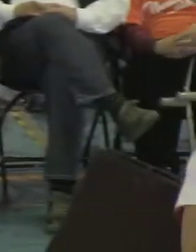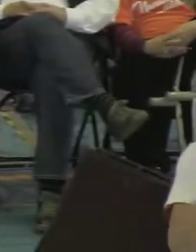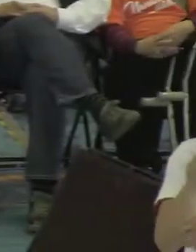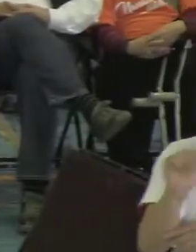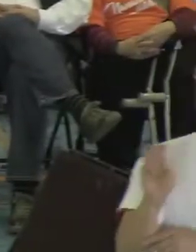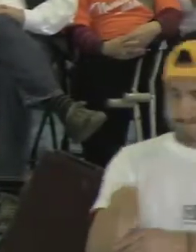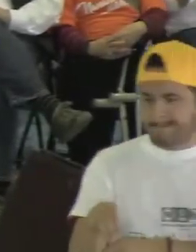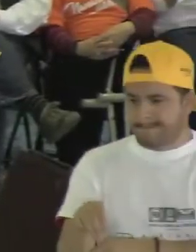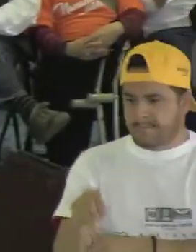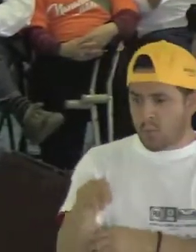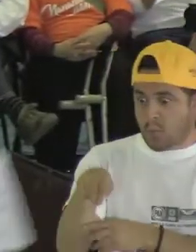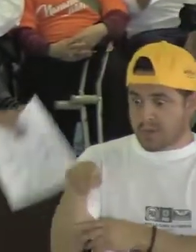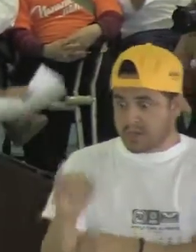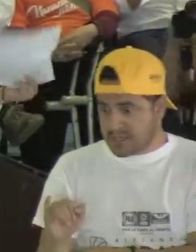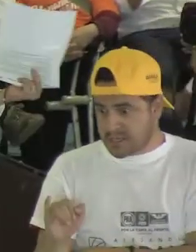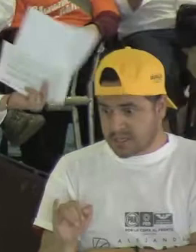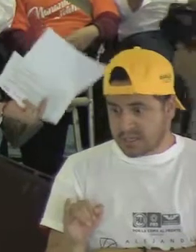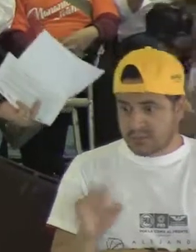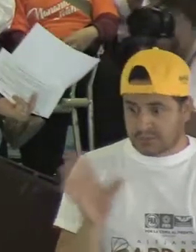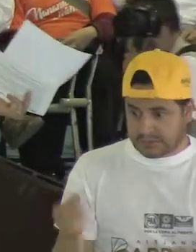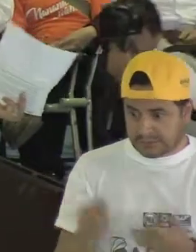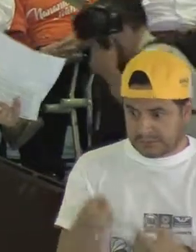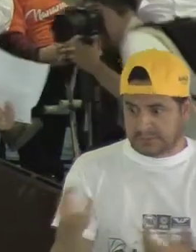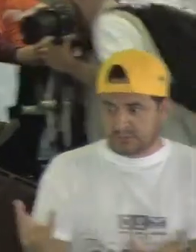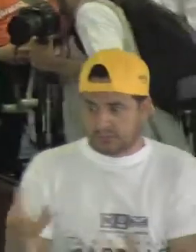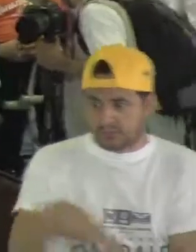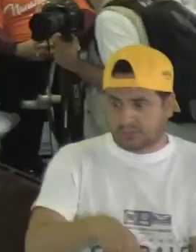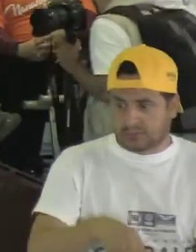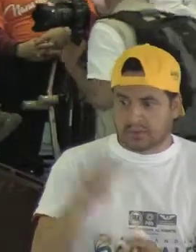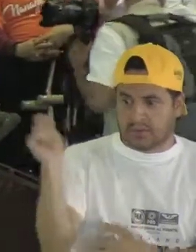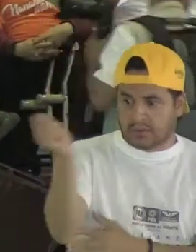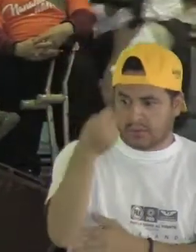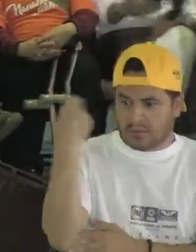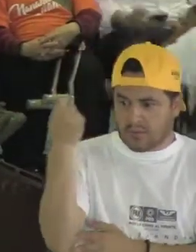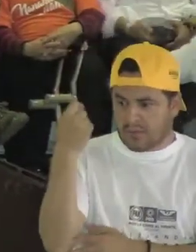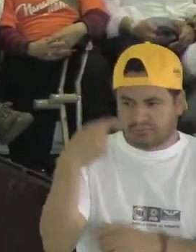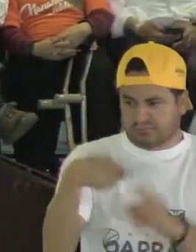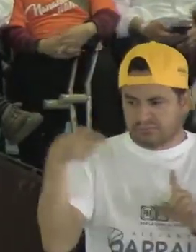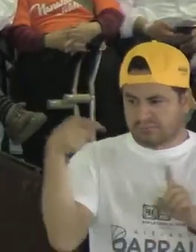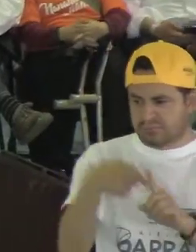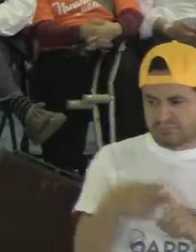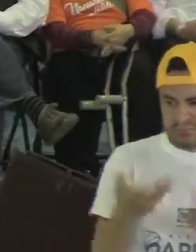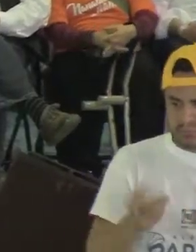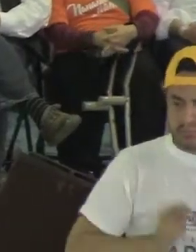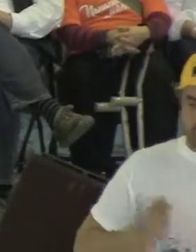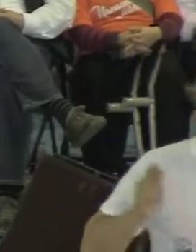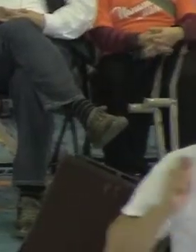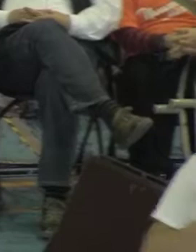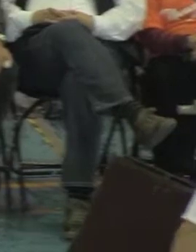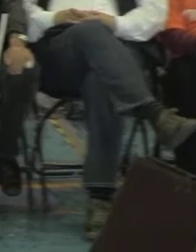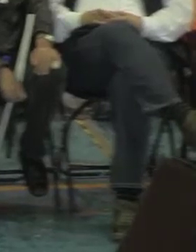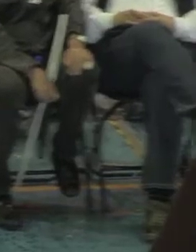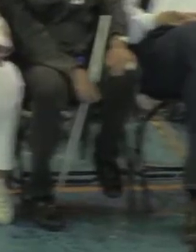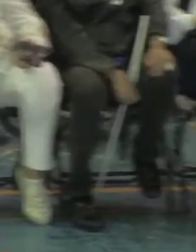investigación que tenga que ver con la tecnología destinada a apoyar a gente